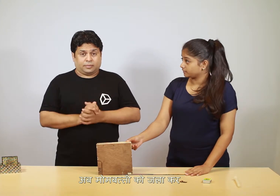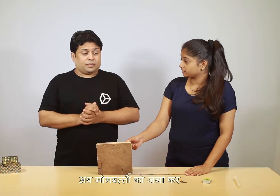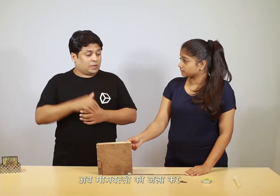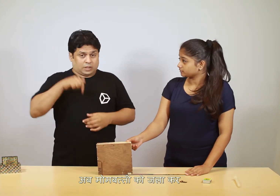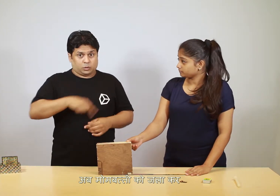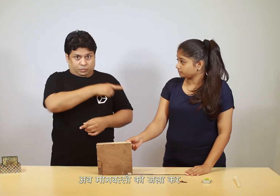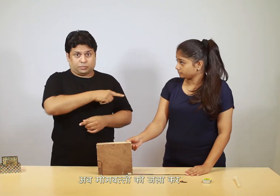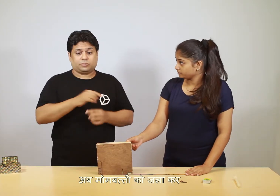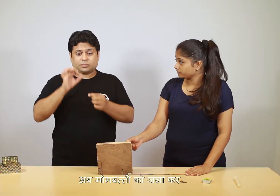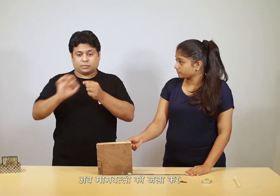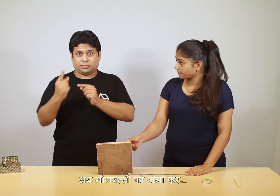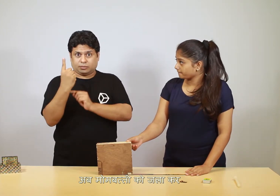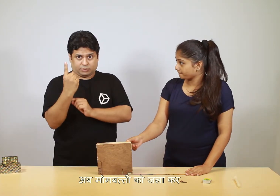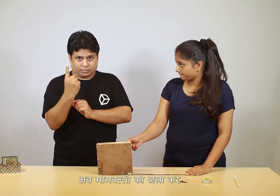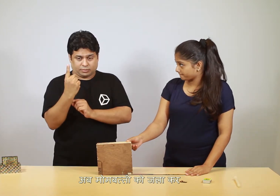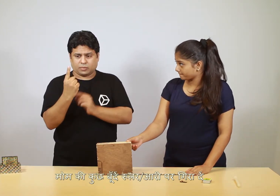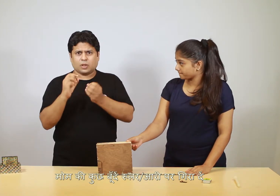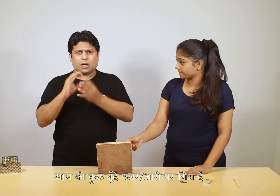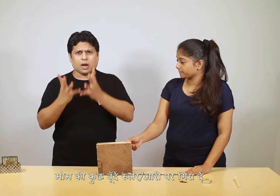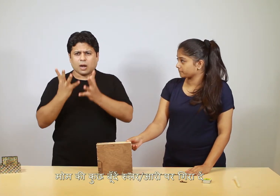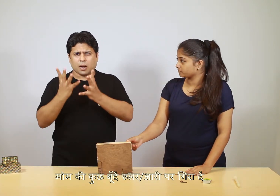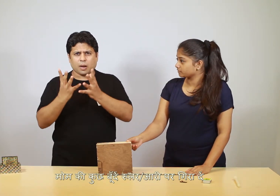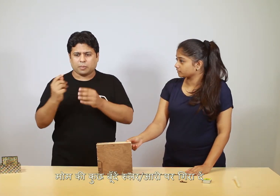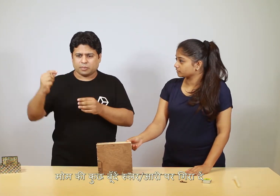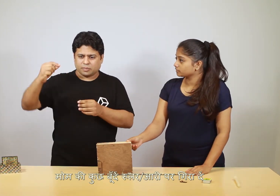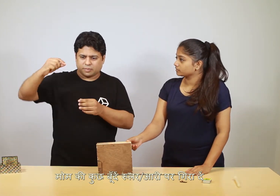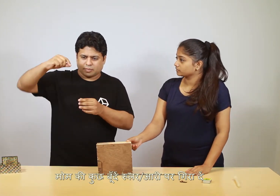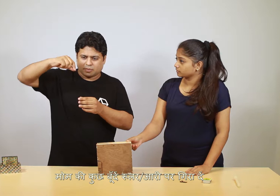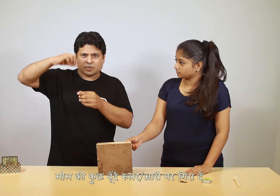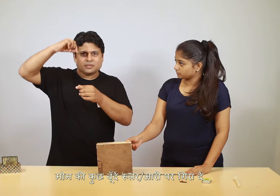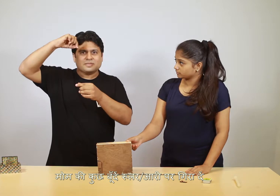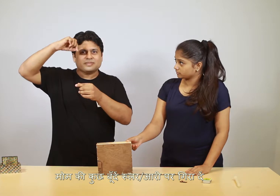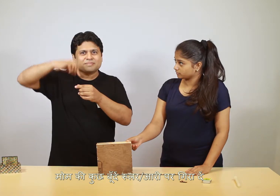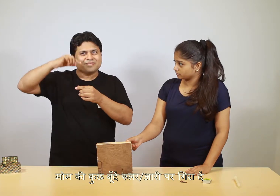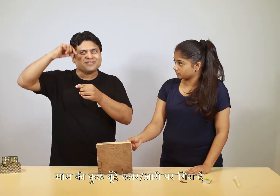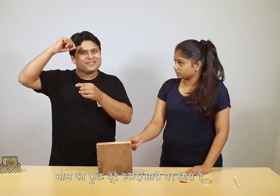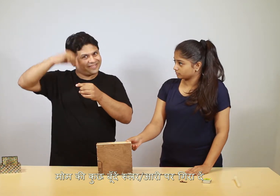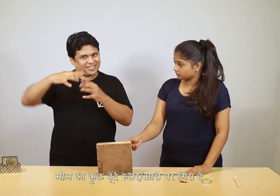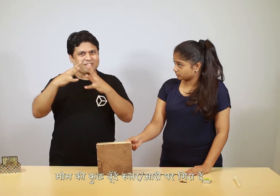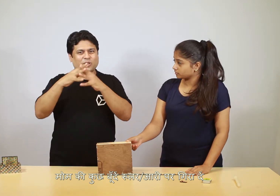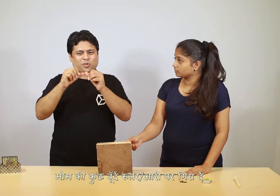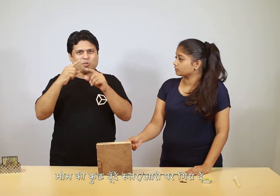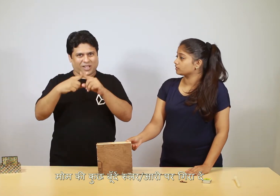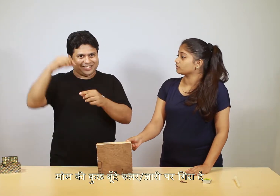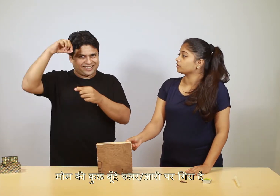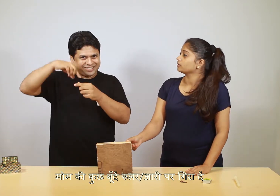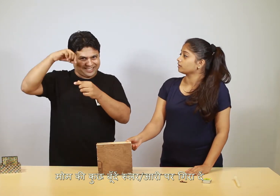अब मोमबत्ती को जलाकर मोम की कुछ बूंदें रूलर या आरी पर गिरा दें